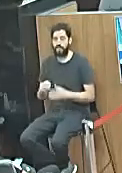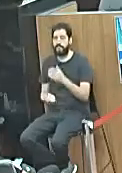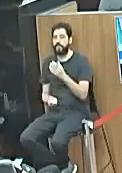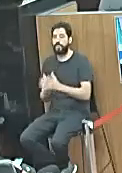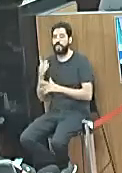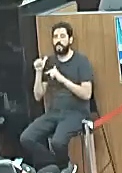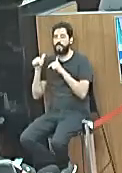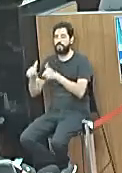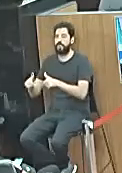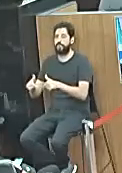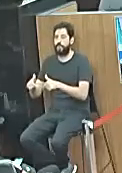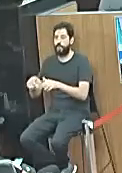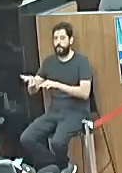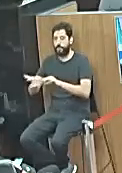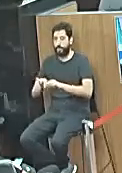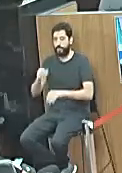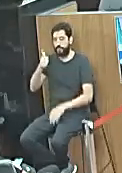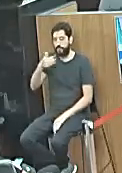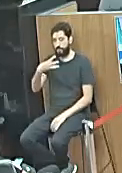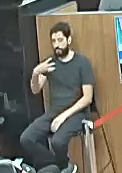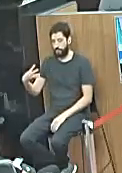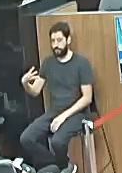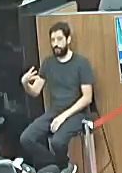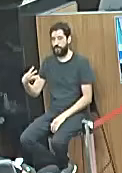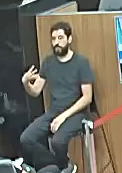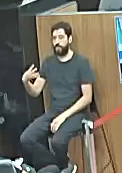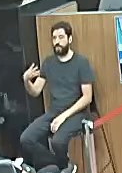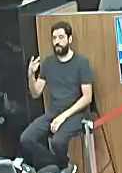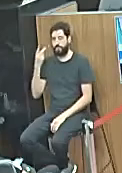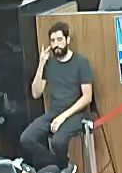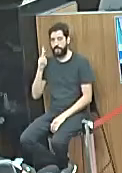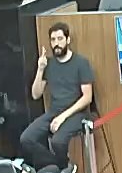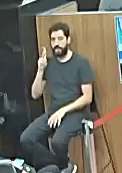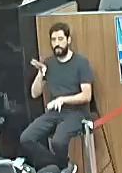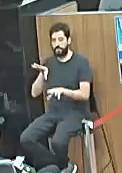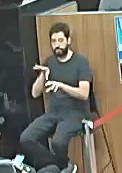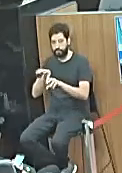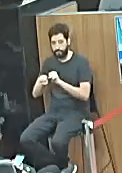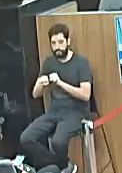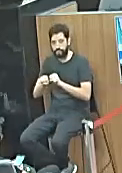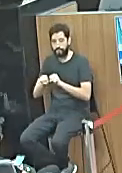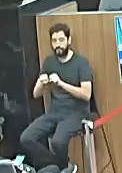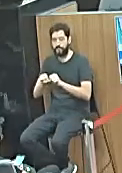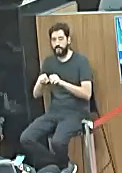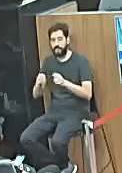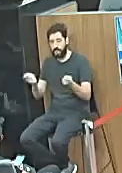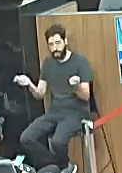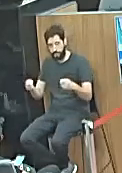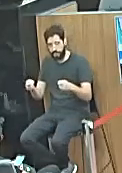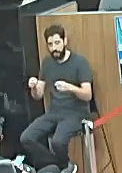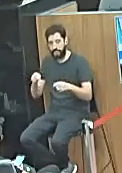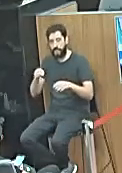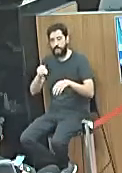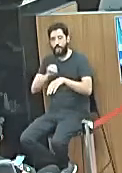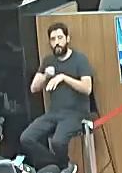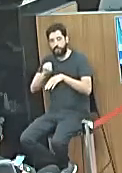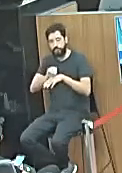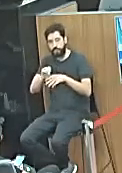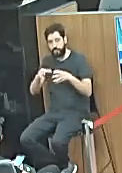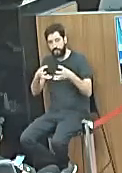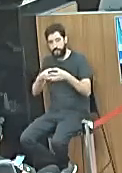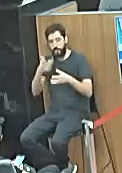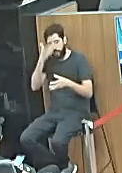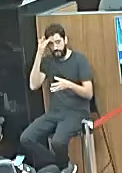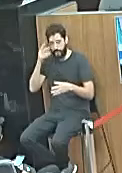ação no âmbito do programa 144 destinada a capacitar os oficineiros do programa fica vivo de forma a ampliar a